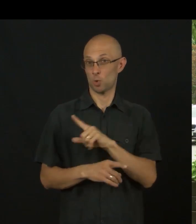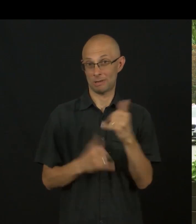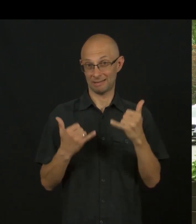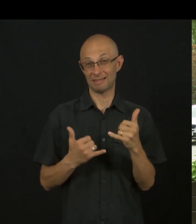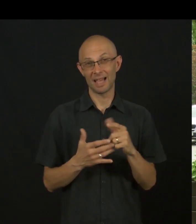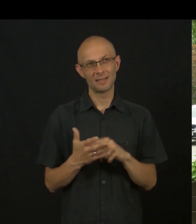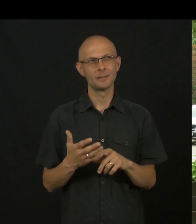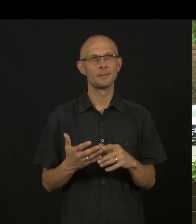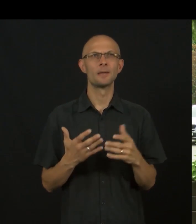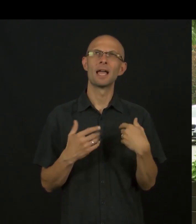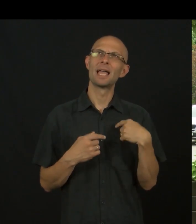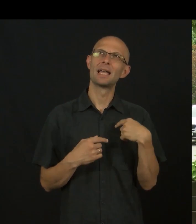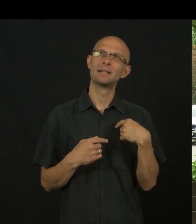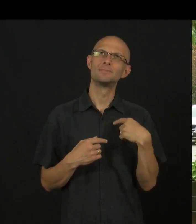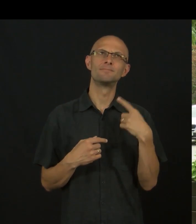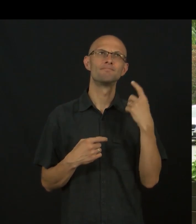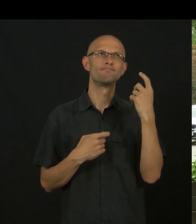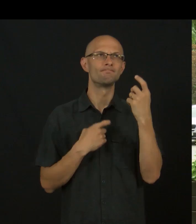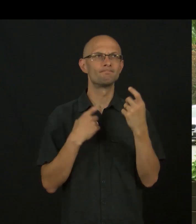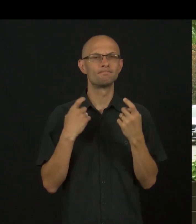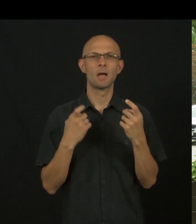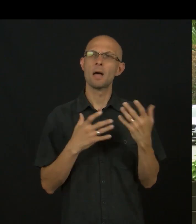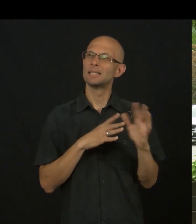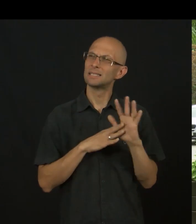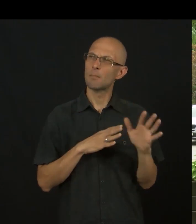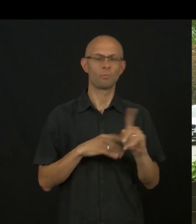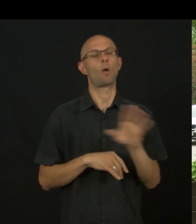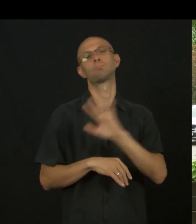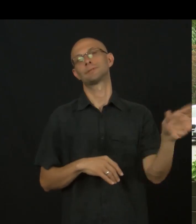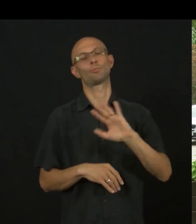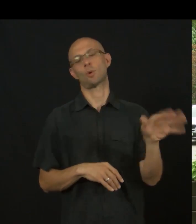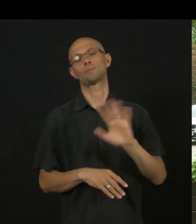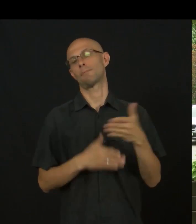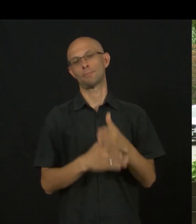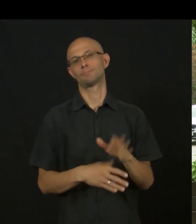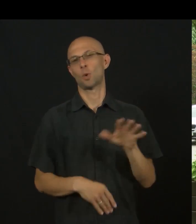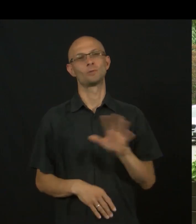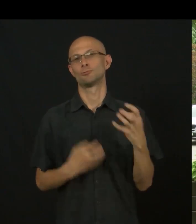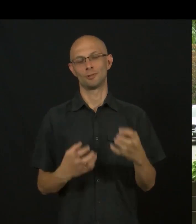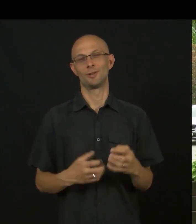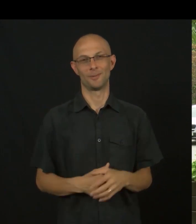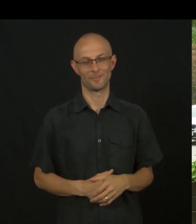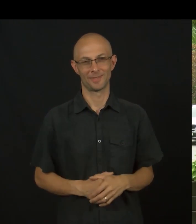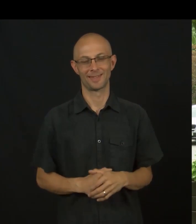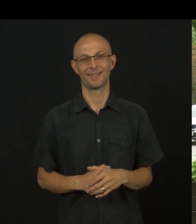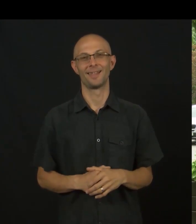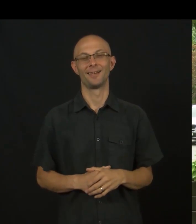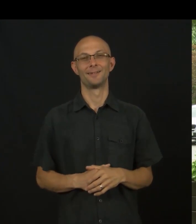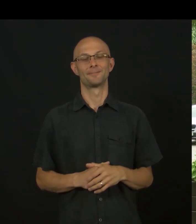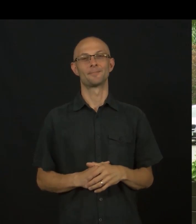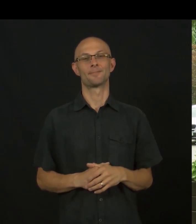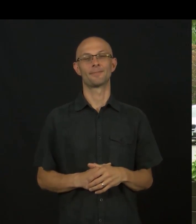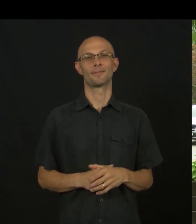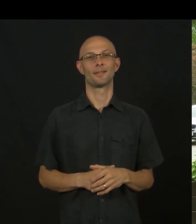zaenkrat me samo, ne, vsi so me vprašali za pomoč. Vsi so me